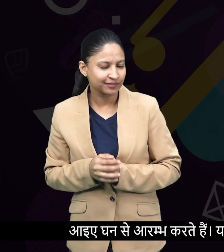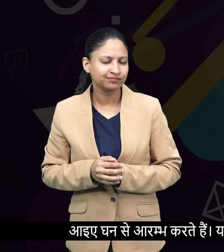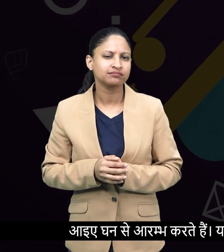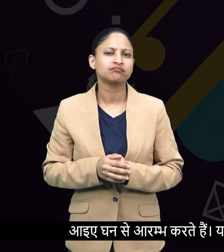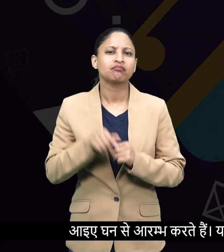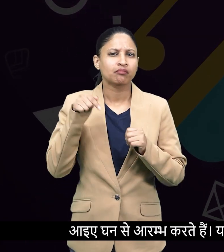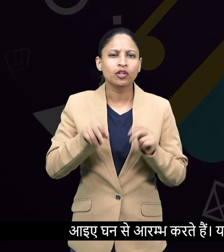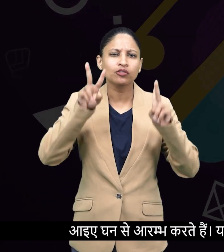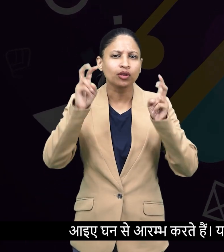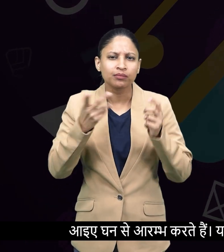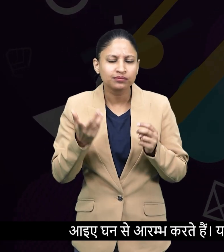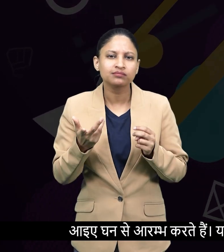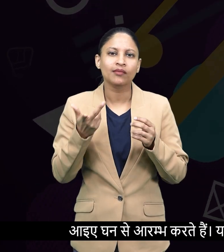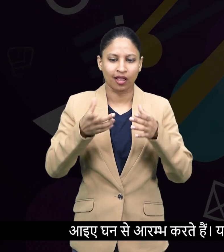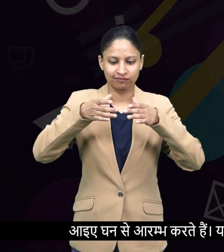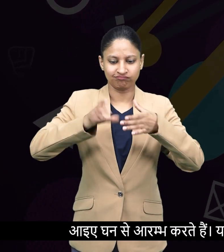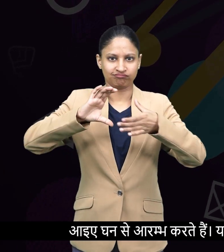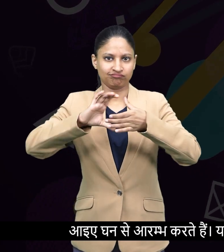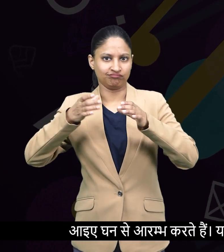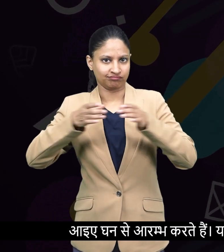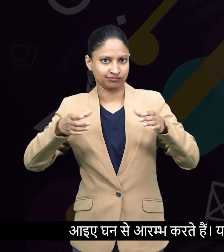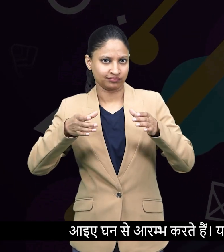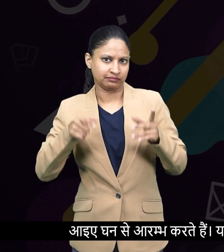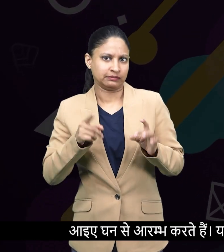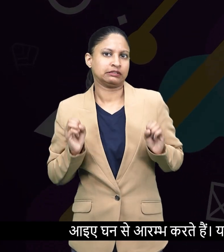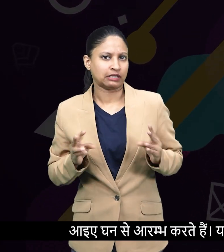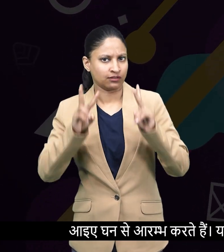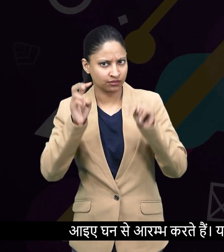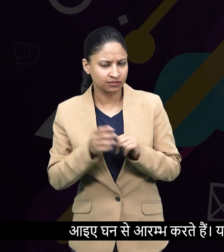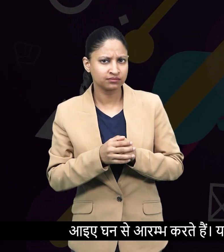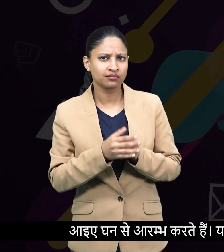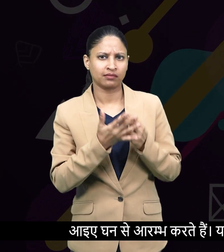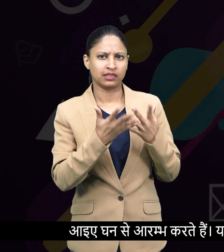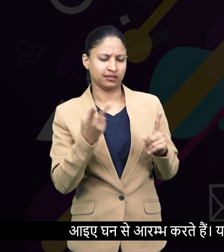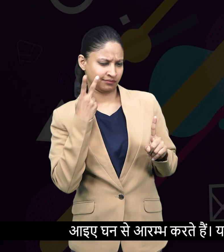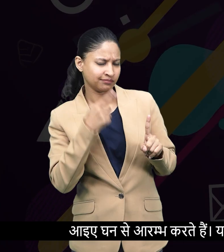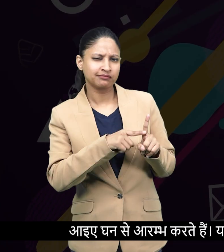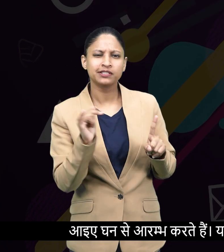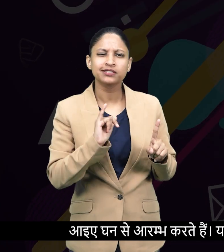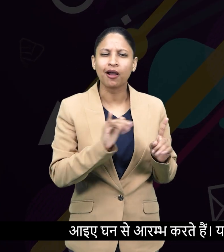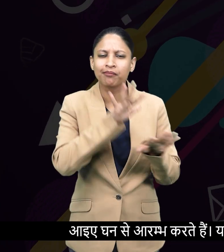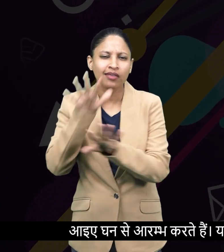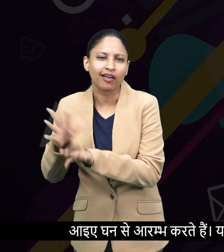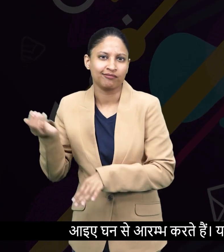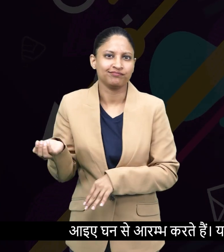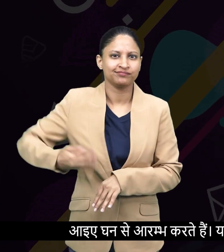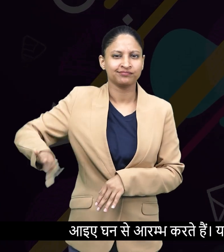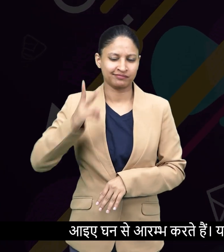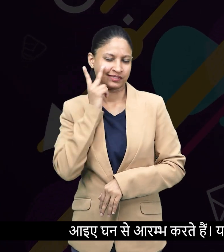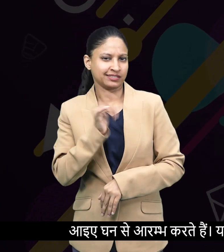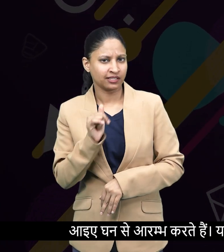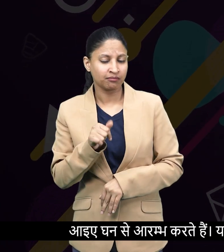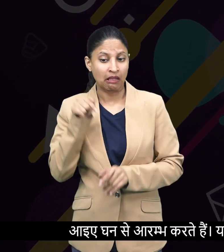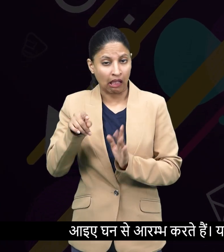आइए घन से आरंभ करते हैं। यह पासे जैसा दिखता है। आइए इसके हिस्सों को